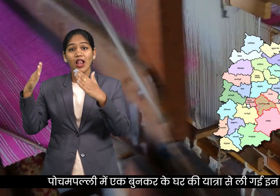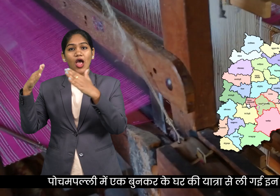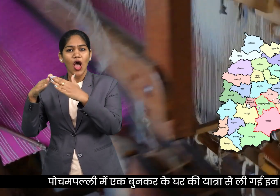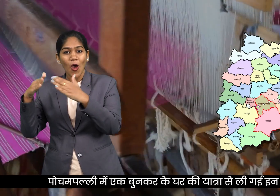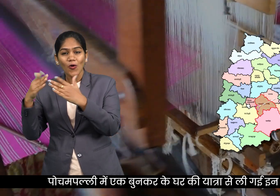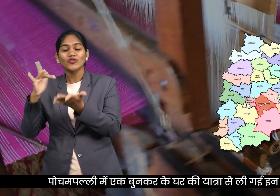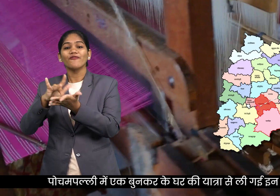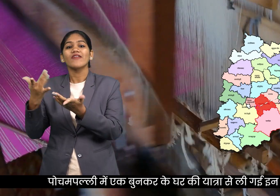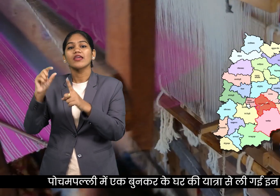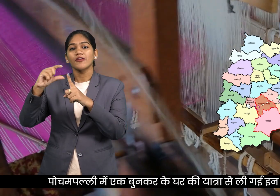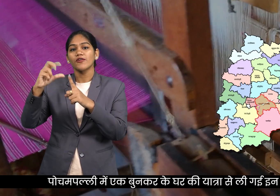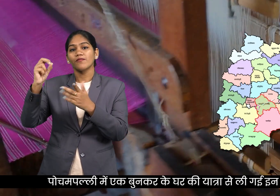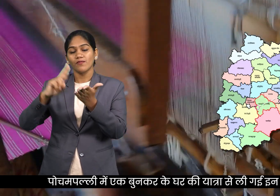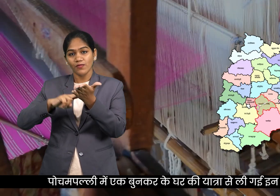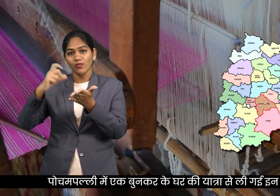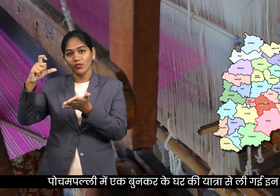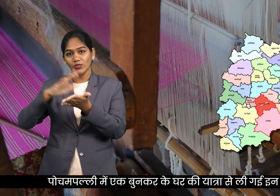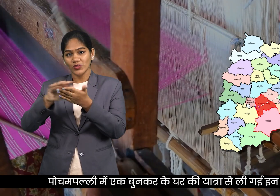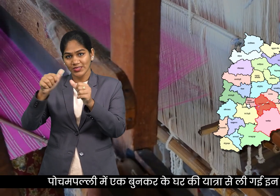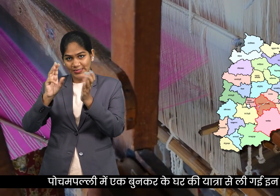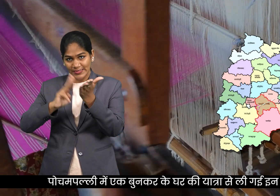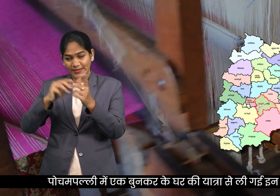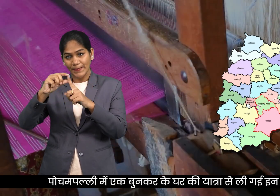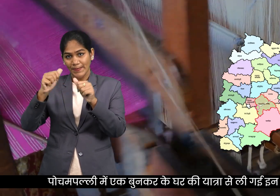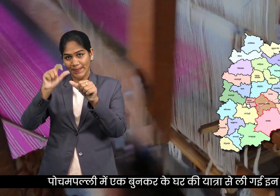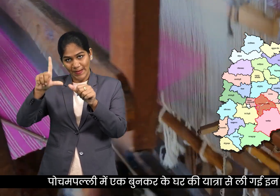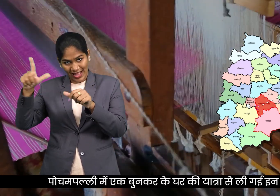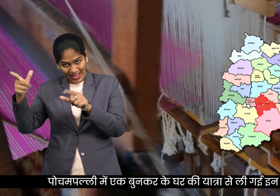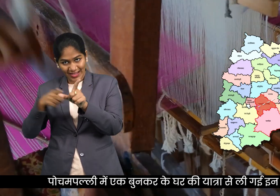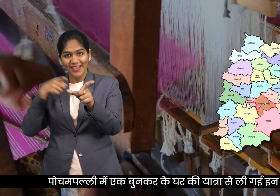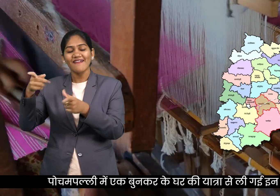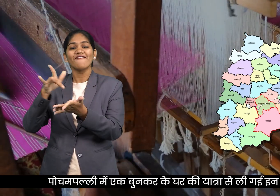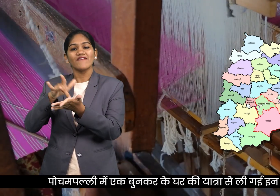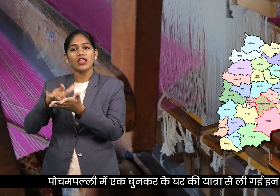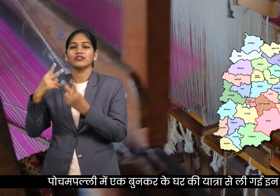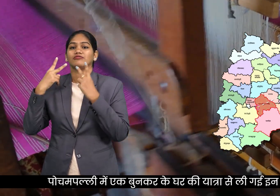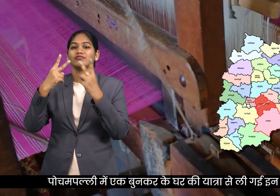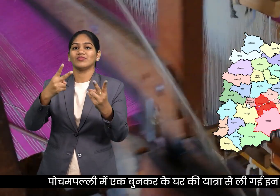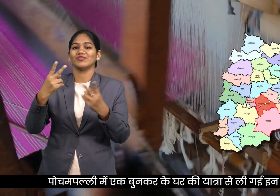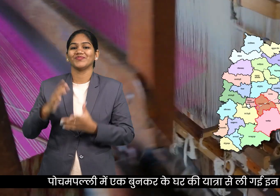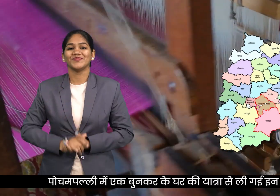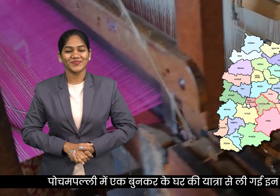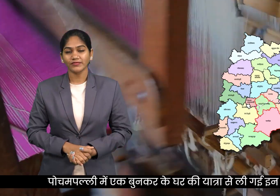पोचमपल्ली में एक बुनकर के घर की यात्रा से ली गई इन तस्वीरों को देखें,